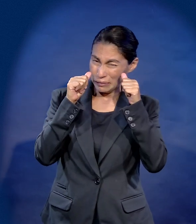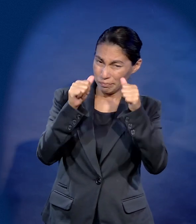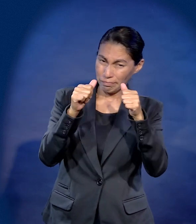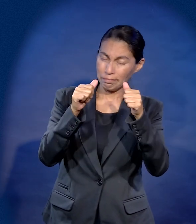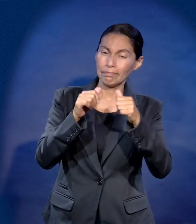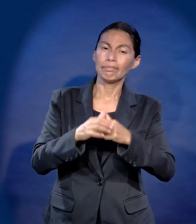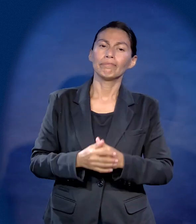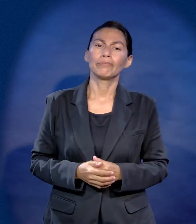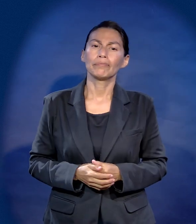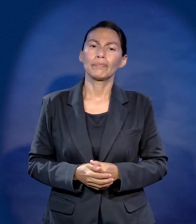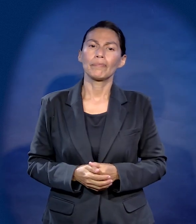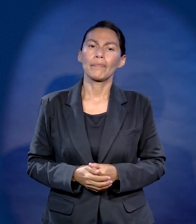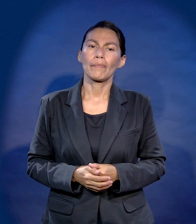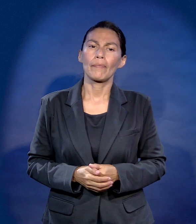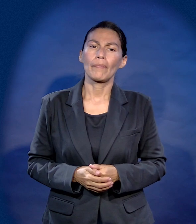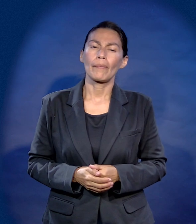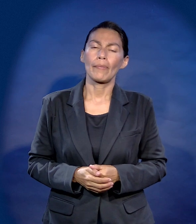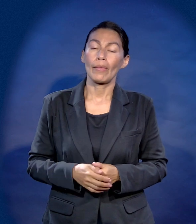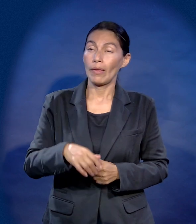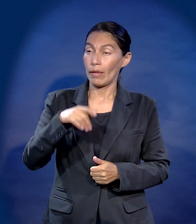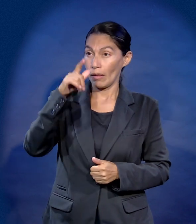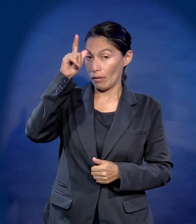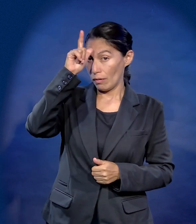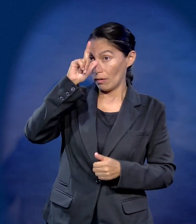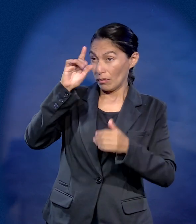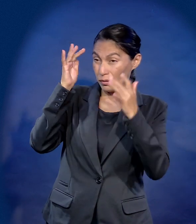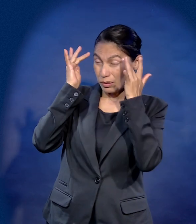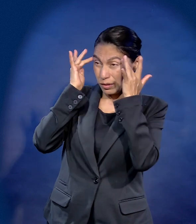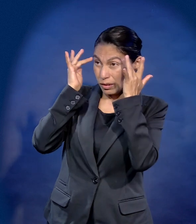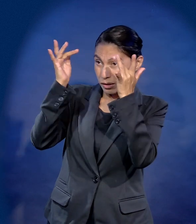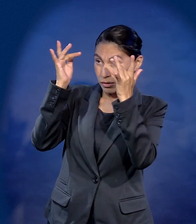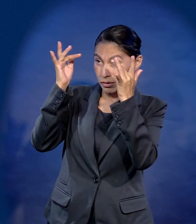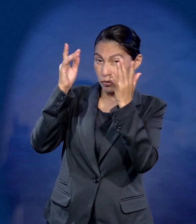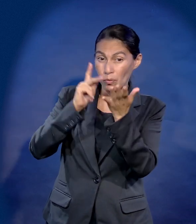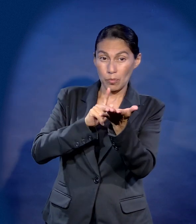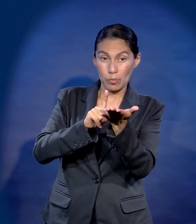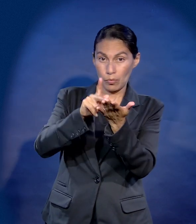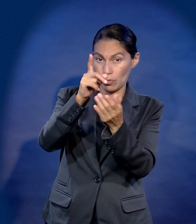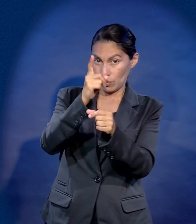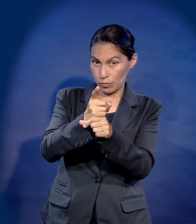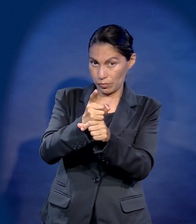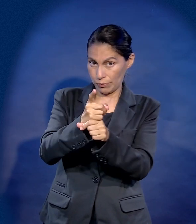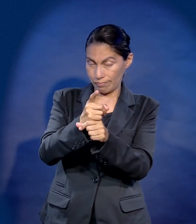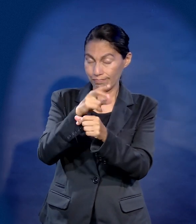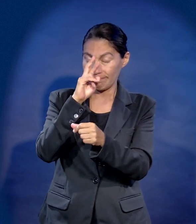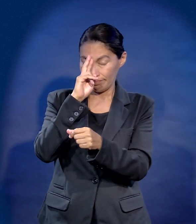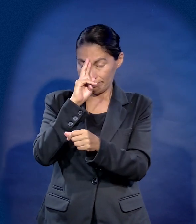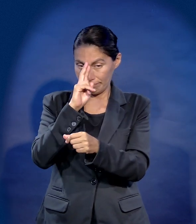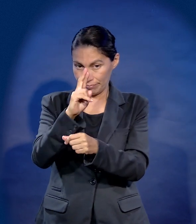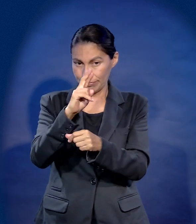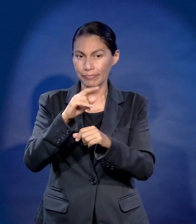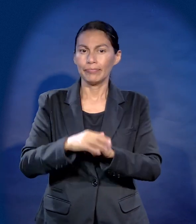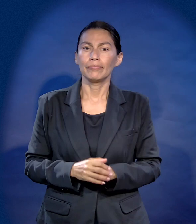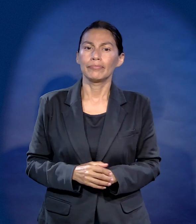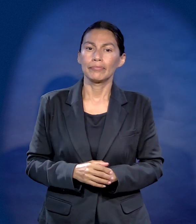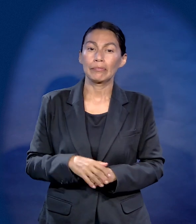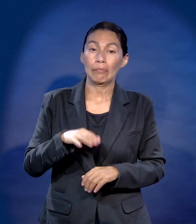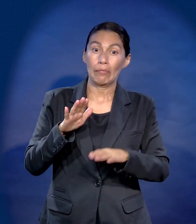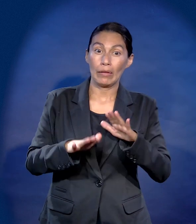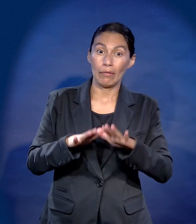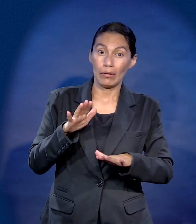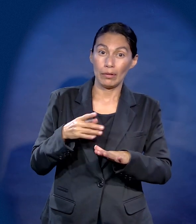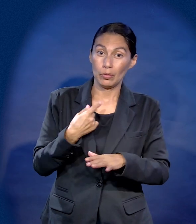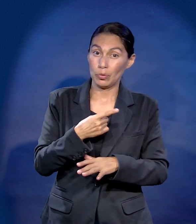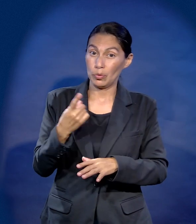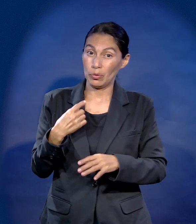Pero atención, ojo, pestaña, ceja y mucha oreja. El Espíritu Santo respeta nuestra voluntad y